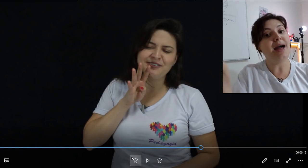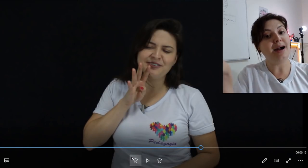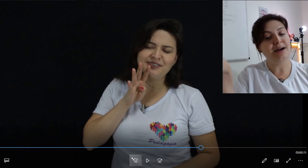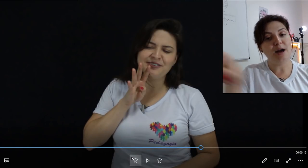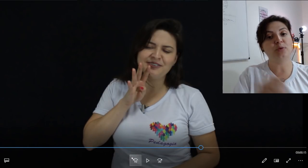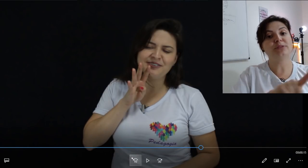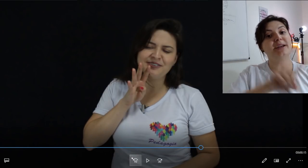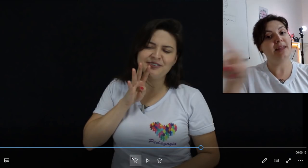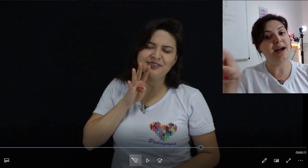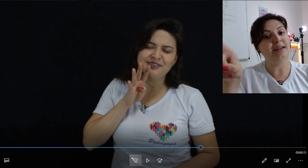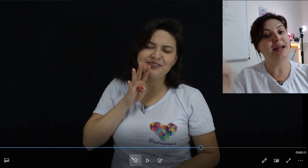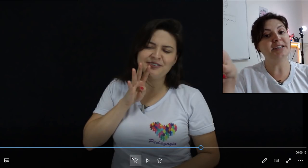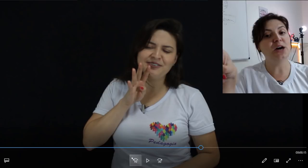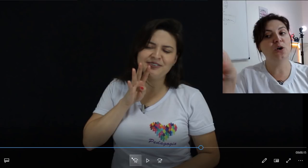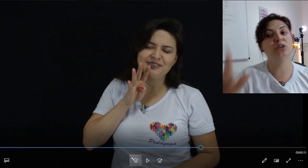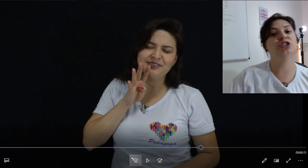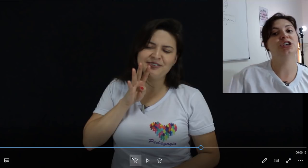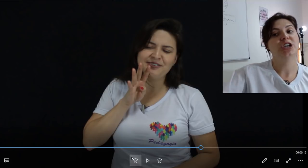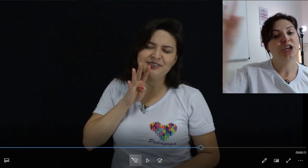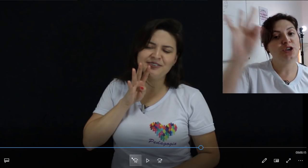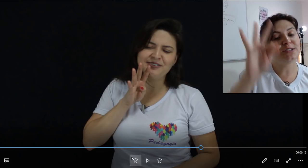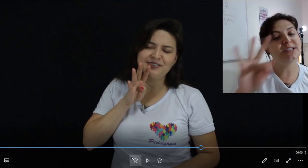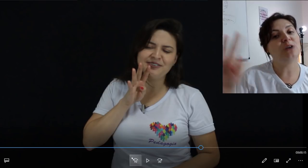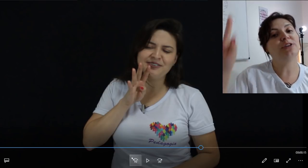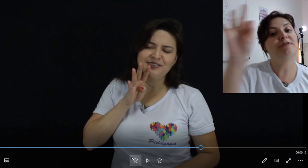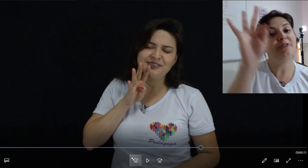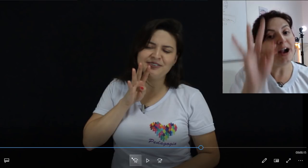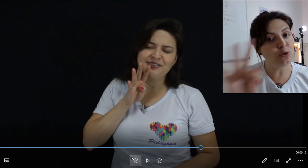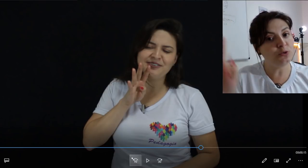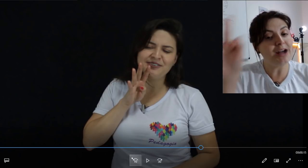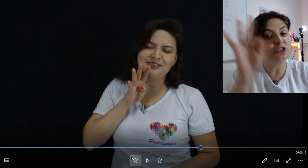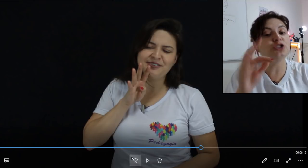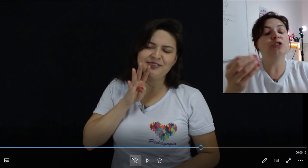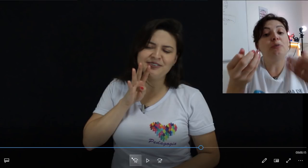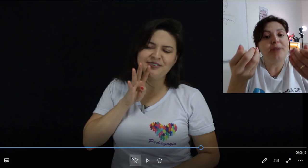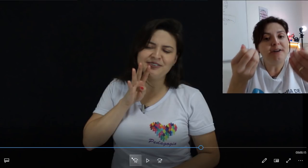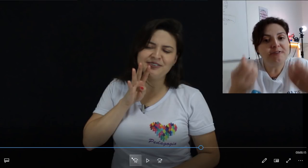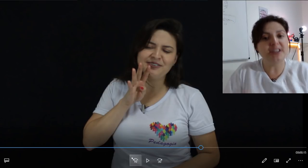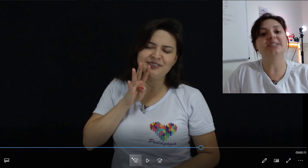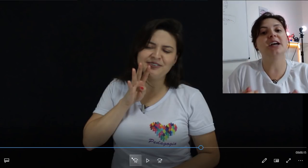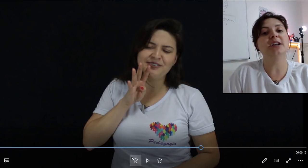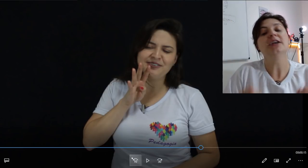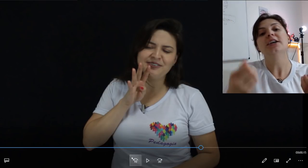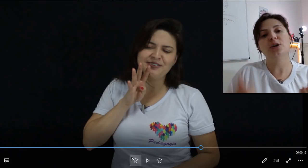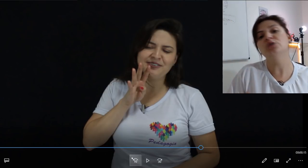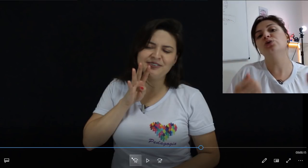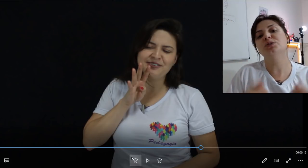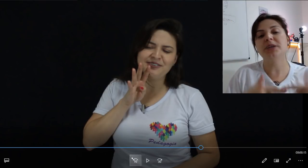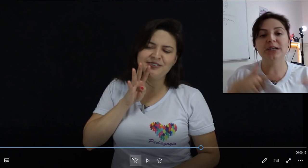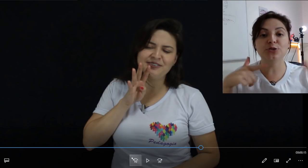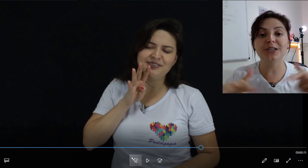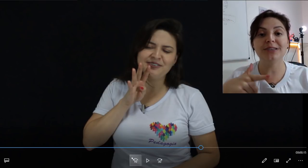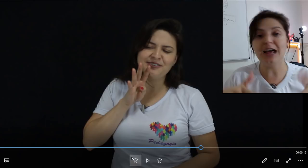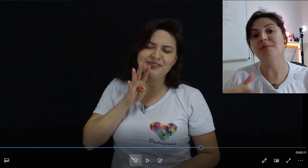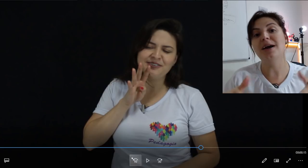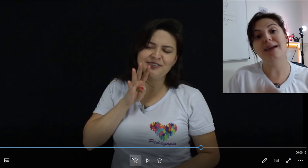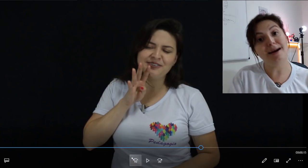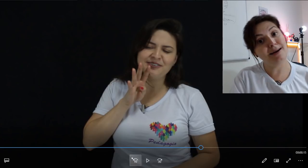lá. Apontei lá. Lá na onde? E o sinal da faculdade de novo para frisar que eu estou explicando que trabalhar